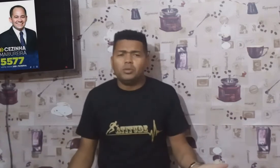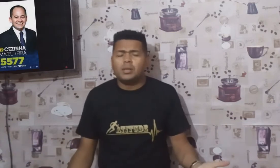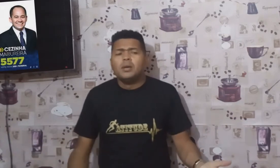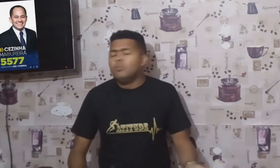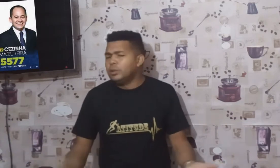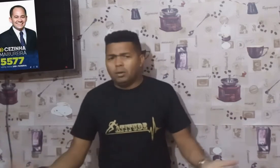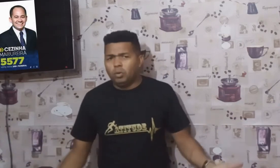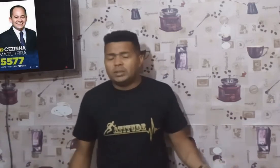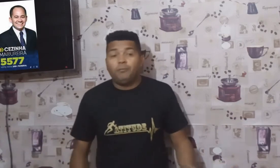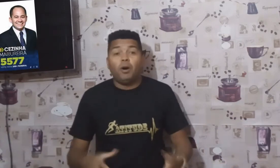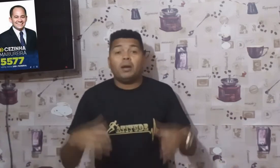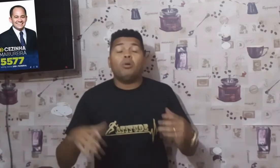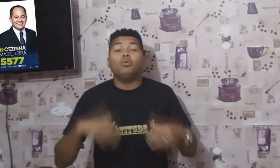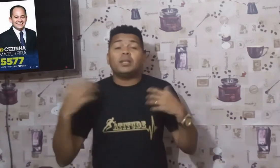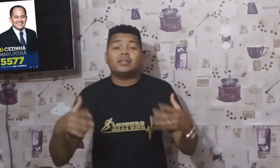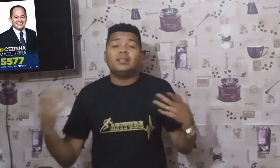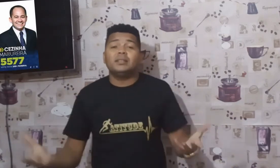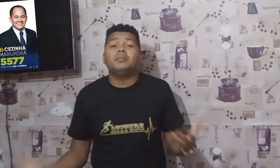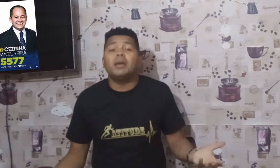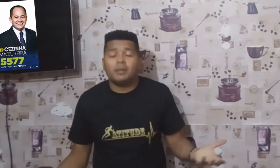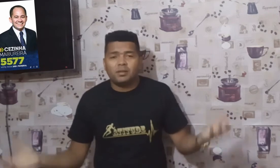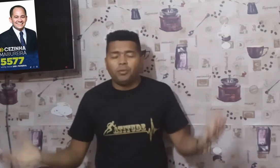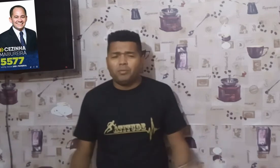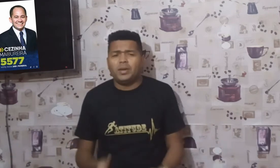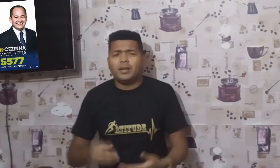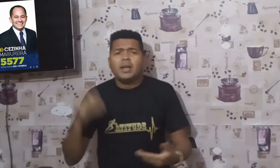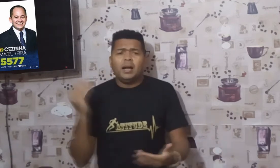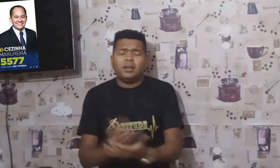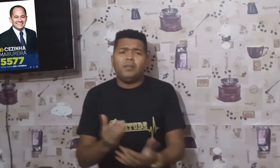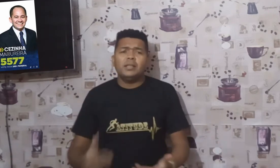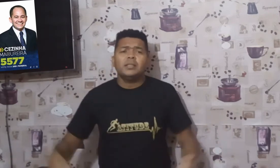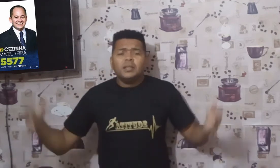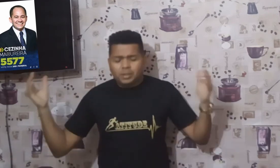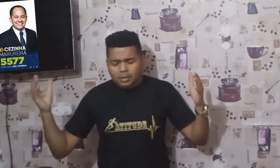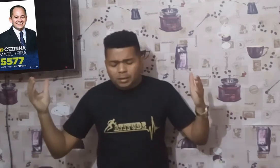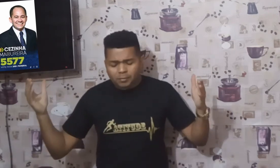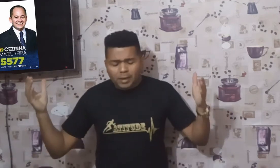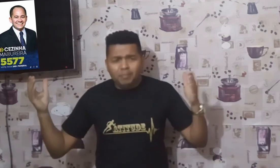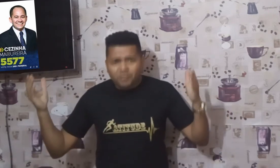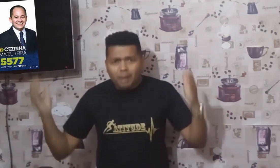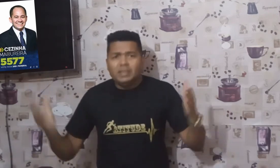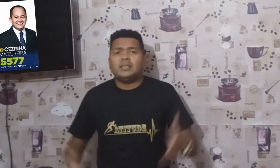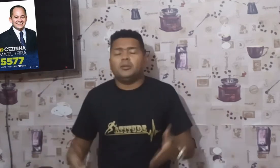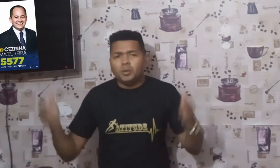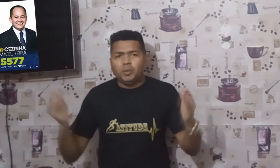muita, muita coisa, fora outras grandes emendas que foram feitas através de viabilizado pelo